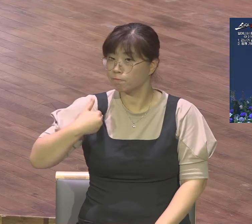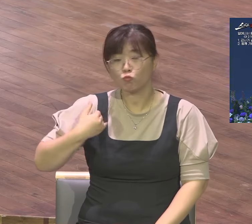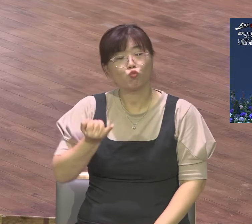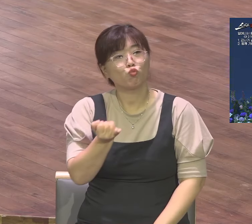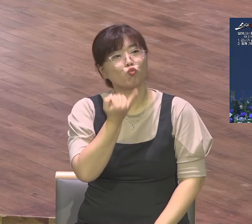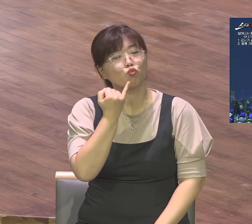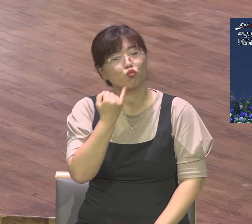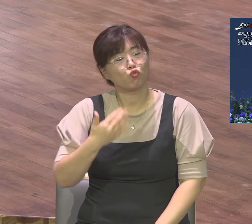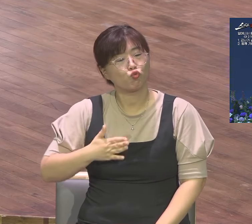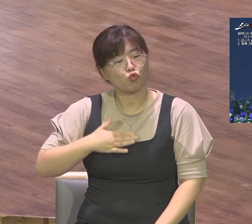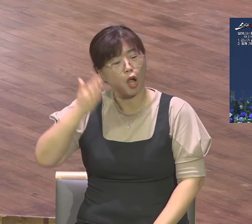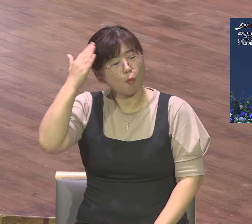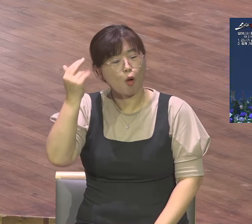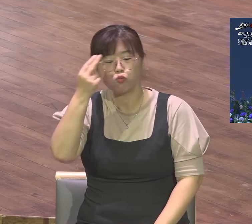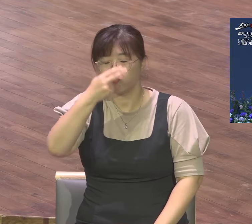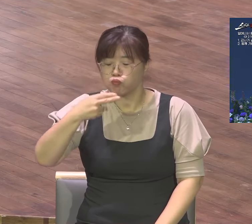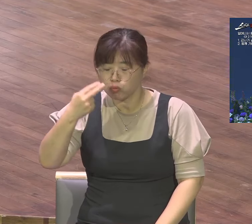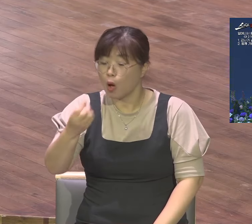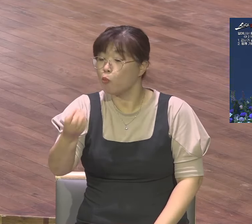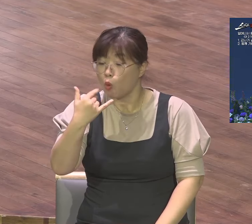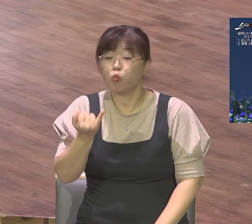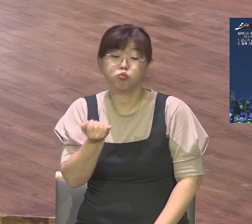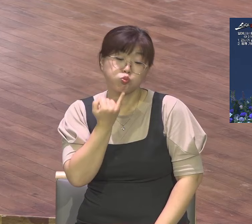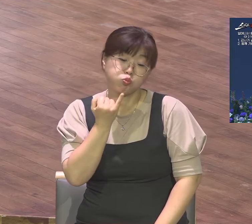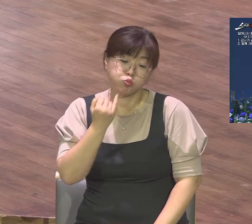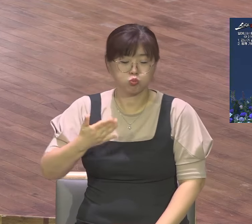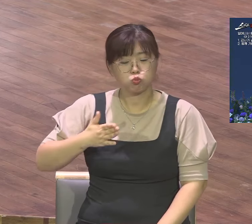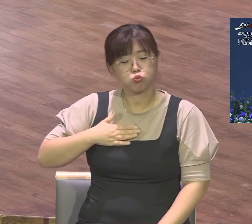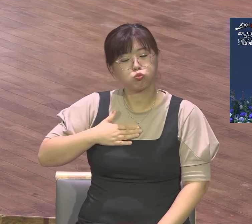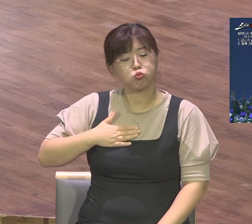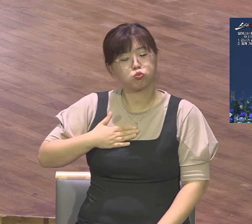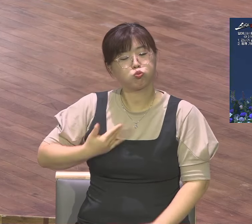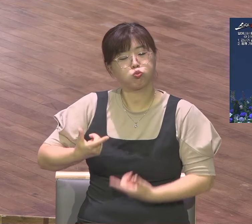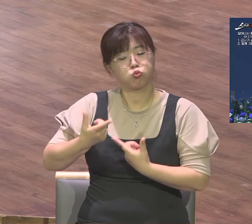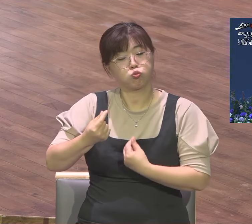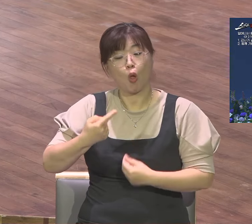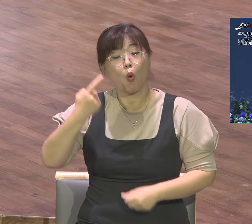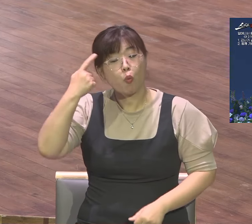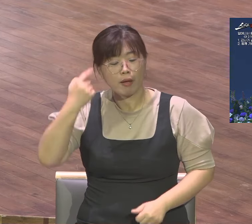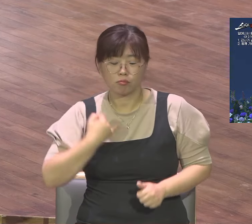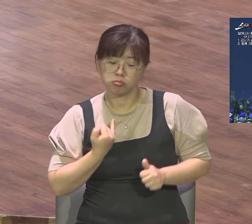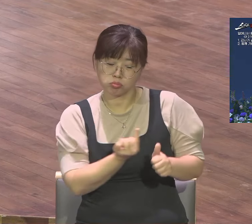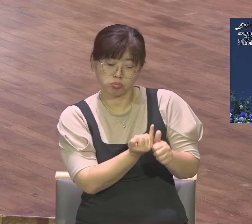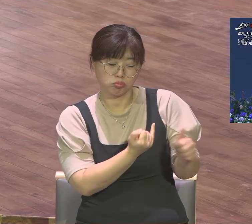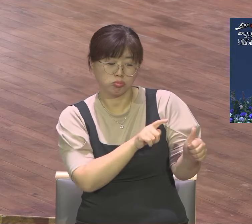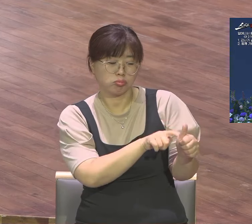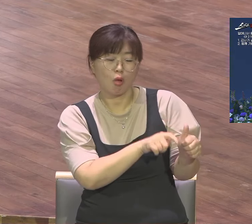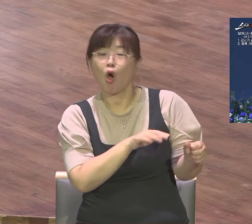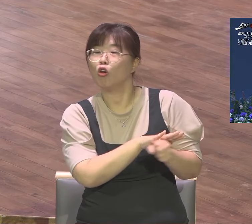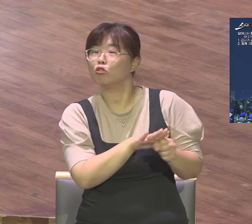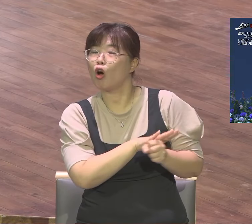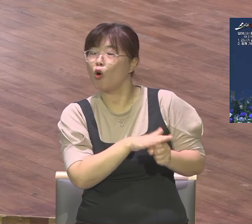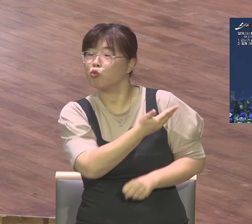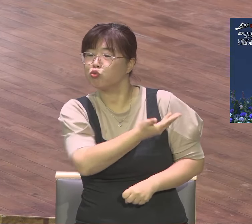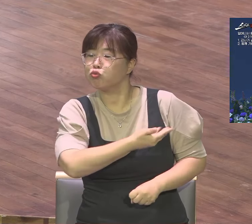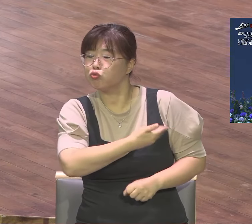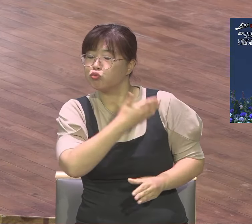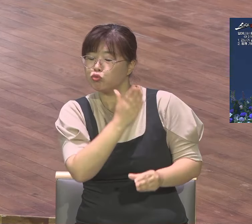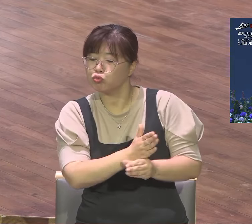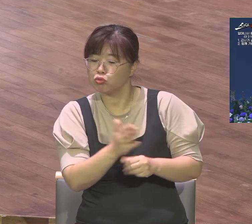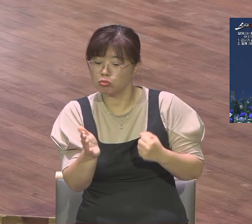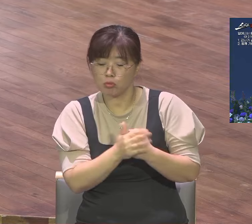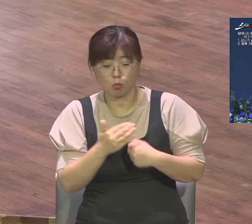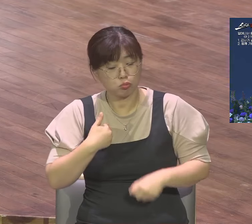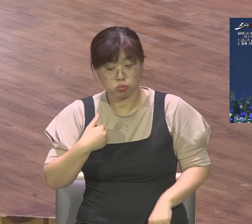그런 게 전혀 없어요. 어떻게 이거 치유됐습니까? 솔로몬의 복음적 접근으로 치유된